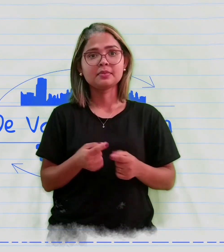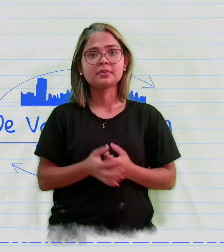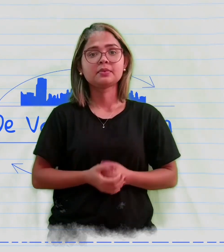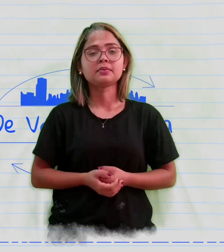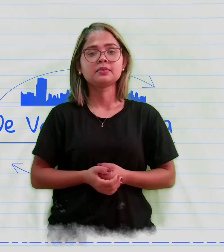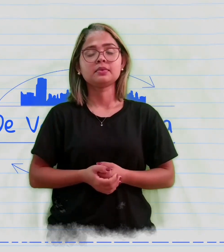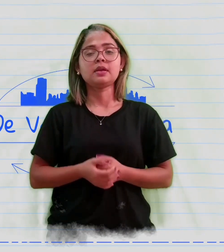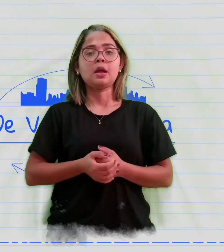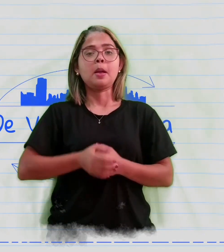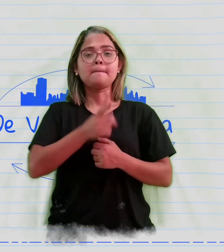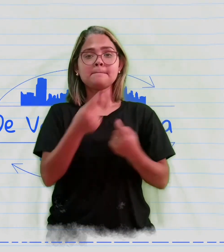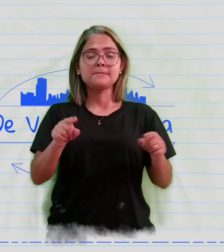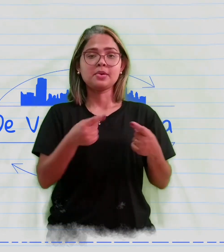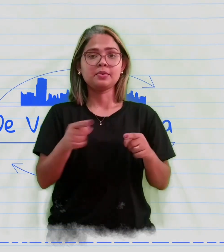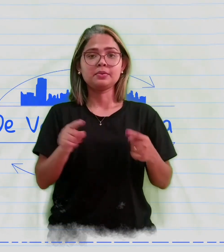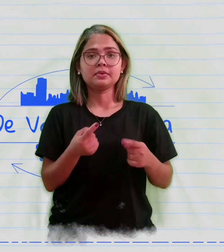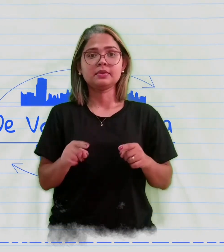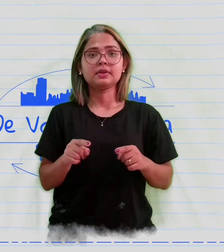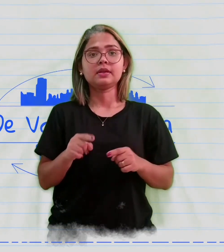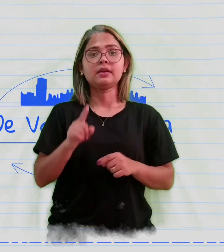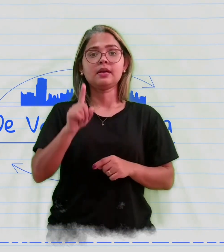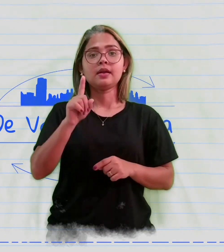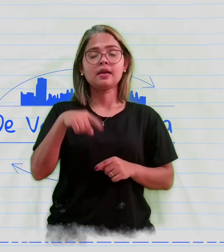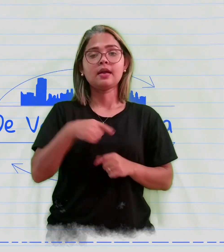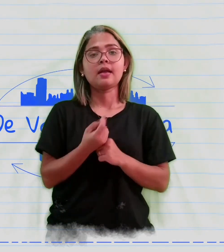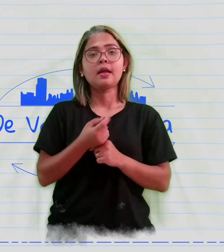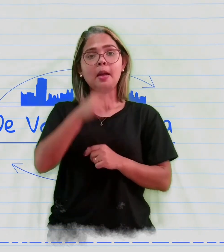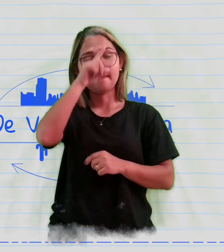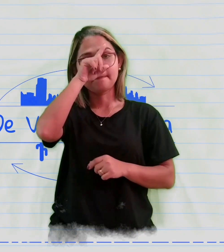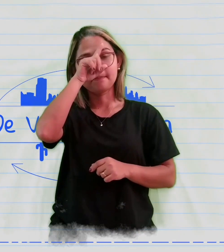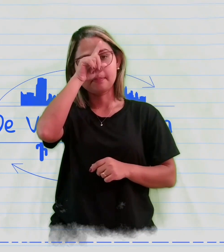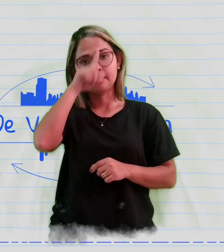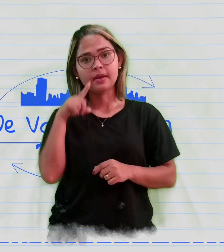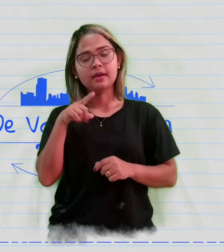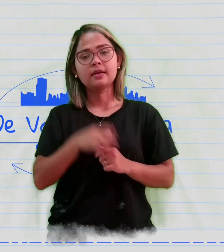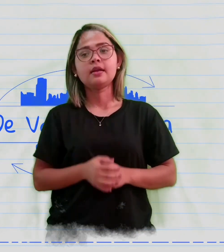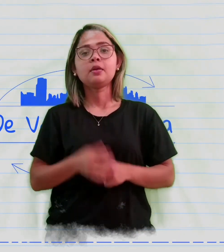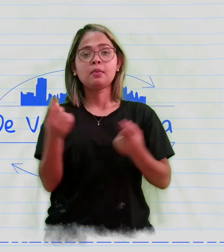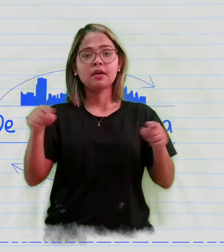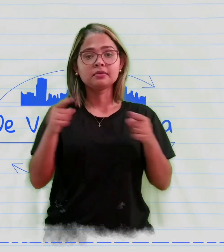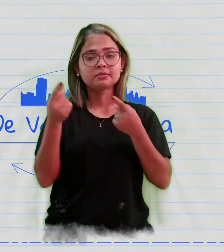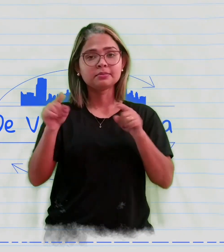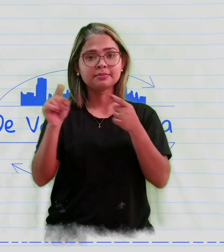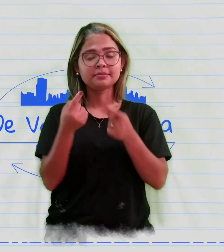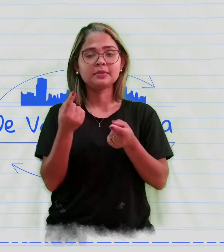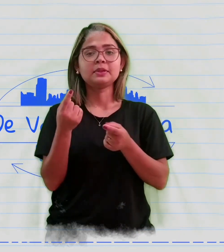música favorita de Jandê é Amarelo, né? E dentro desse contexto, as músicas encaixaram muito